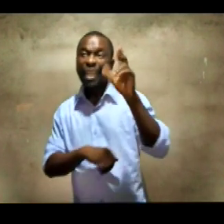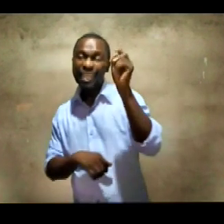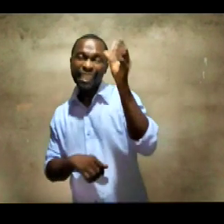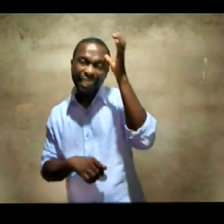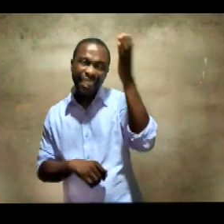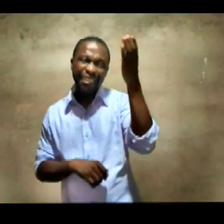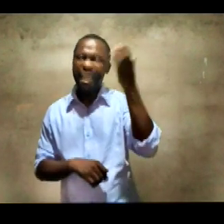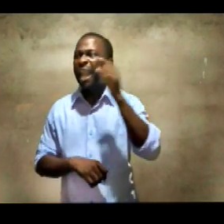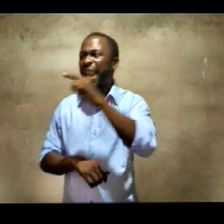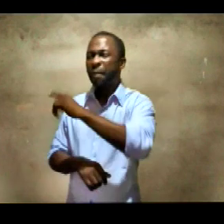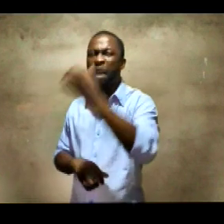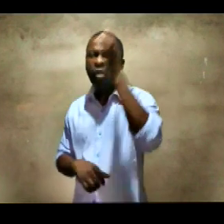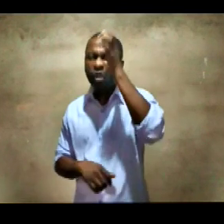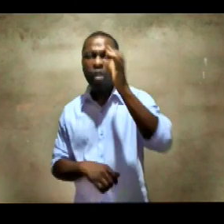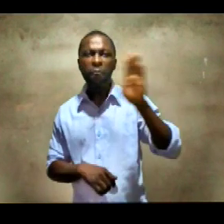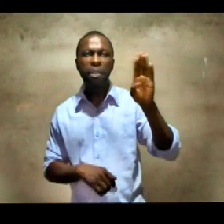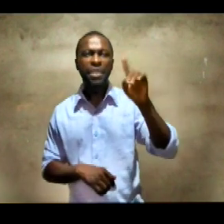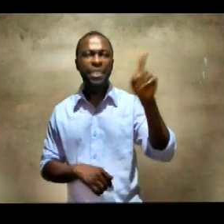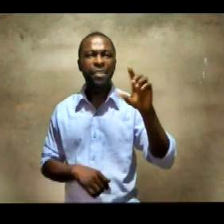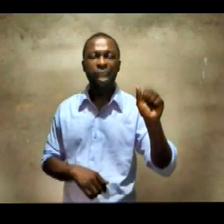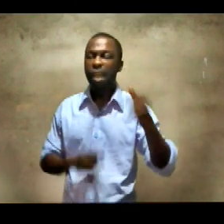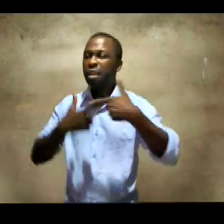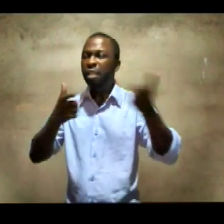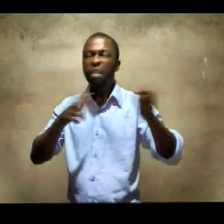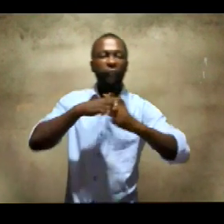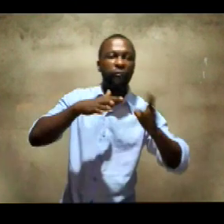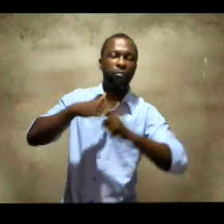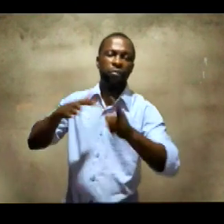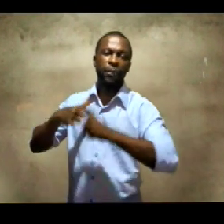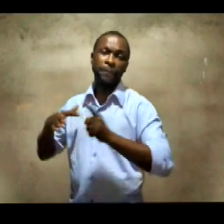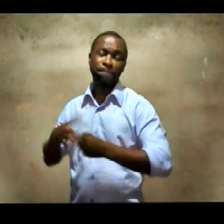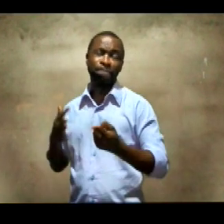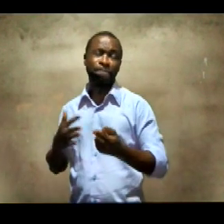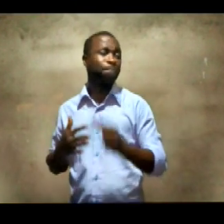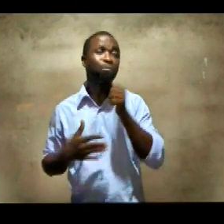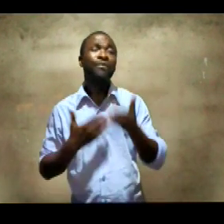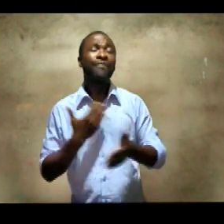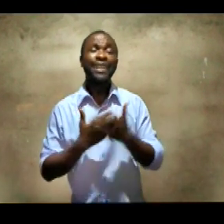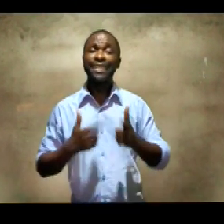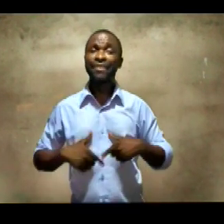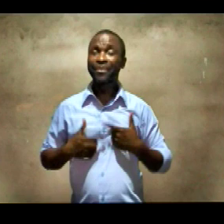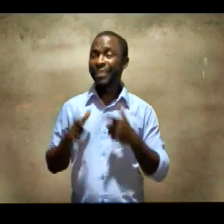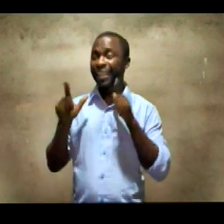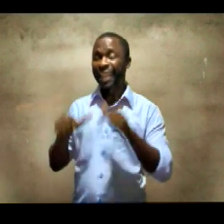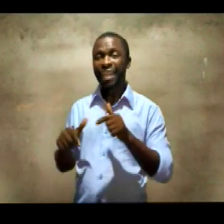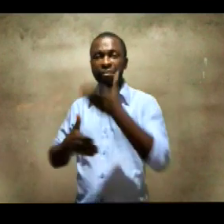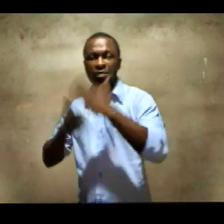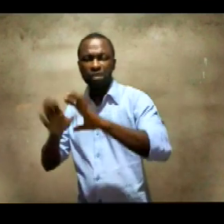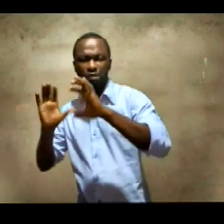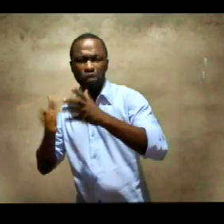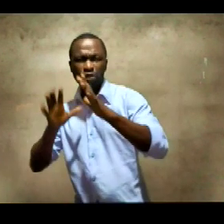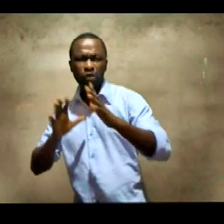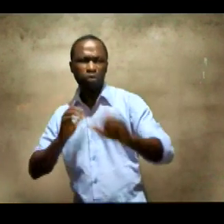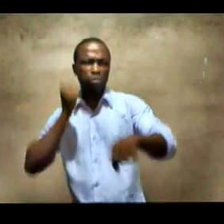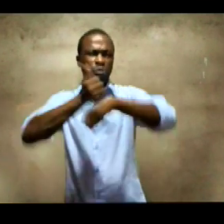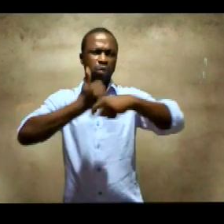et la République du Congo. Le pouvoir de Bangui s'avère inefficace face aux nombreux groupes armés qui tentent d'imposer leur contrôle au